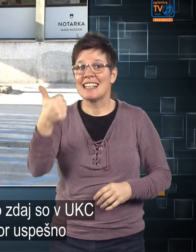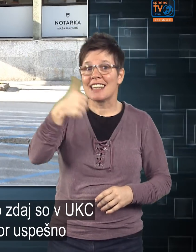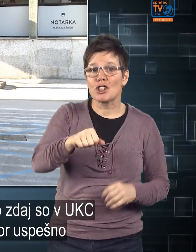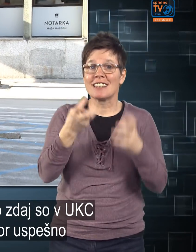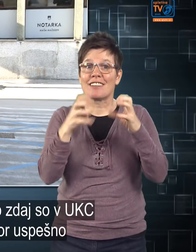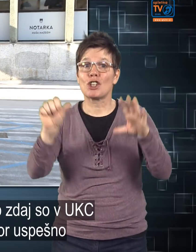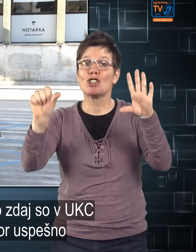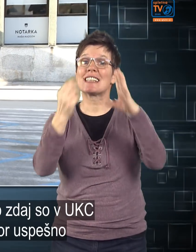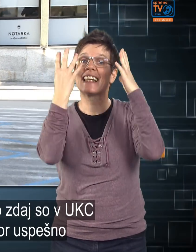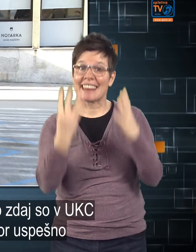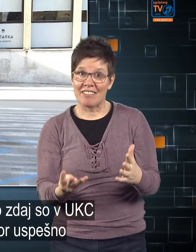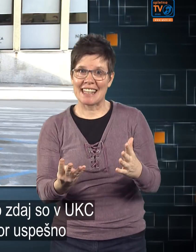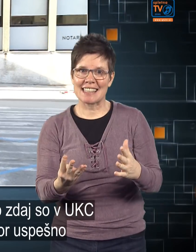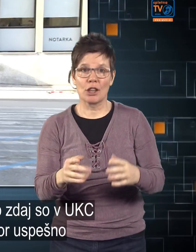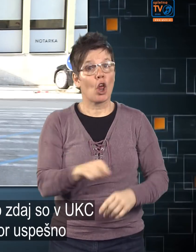1996.